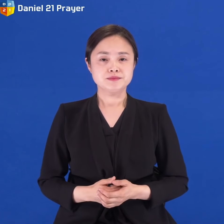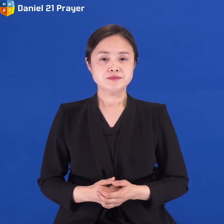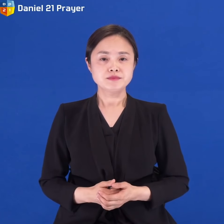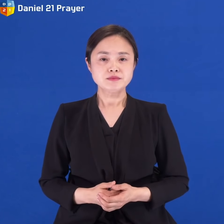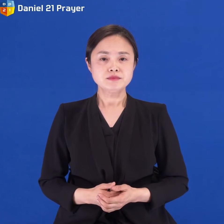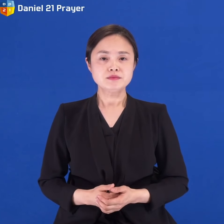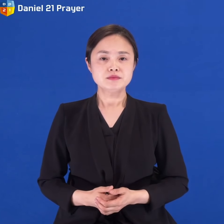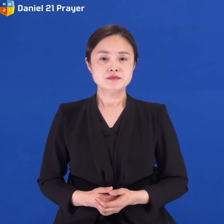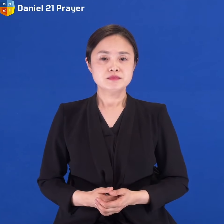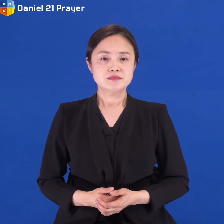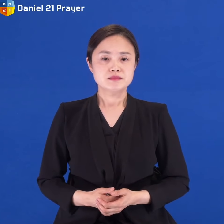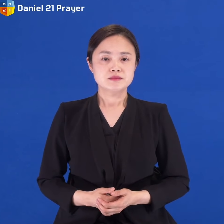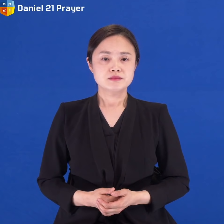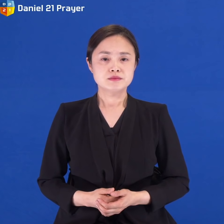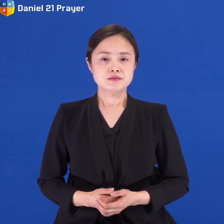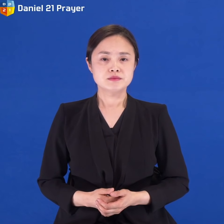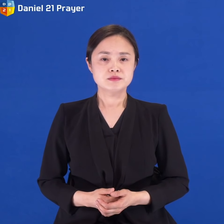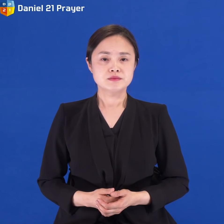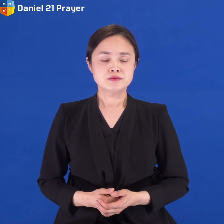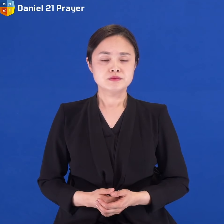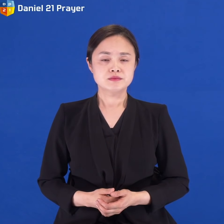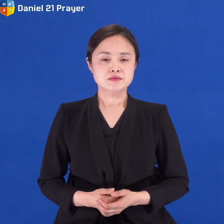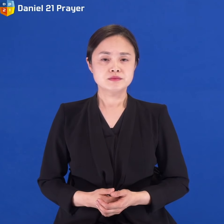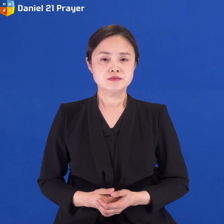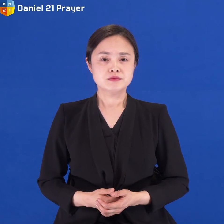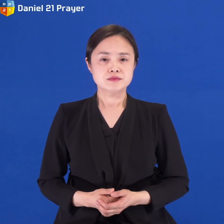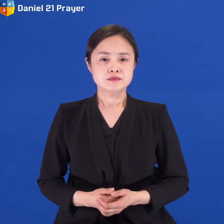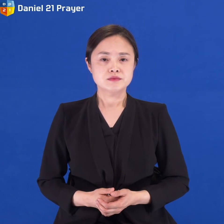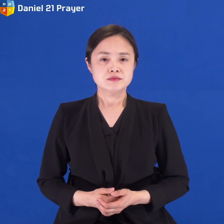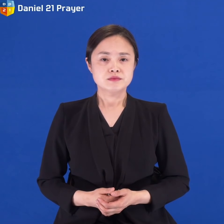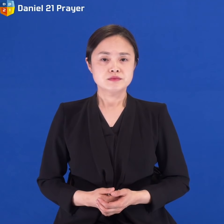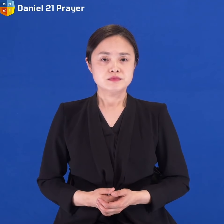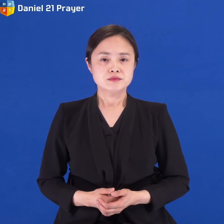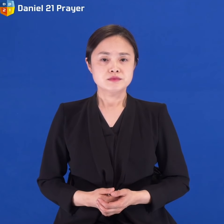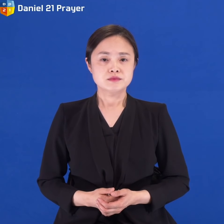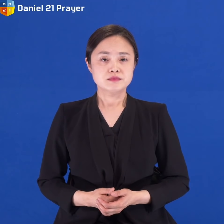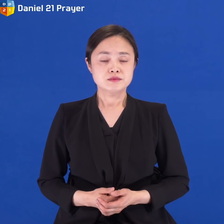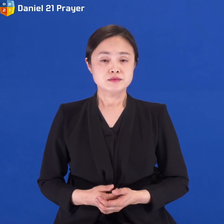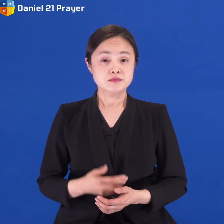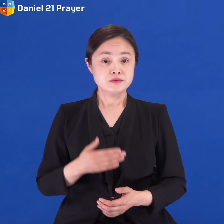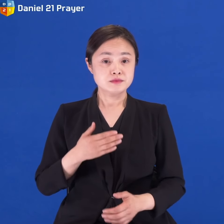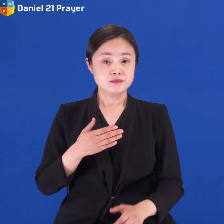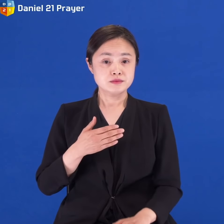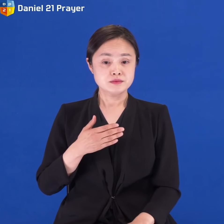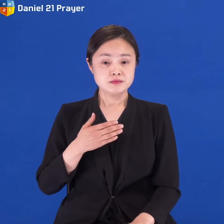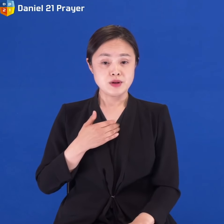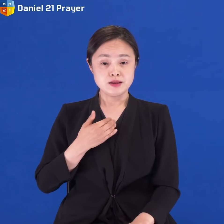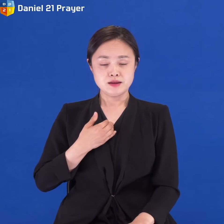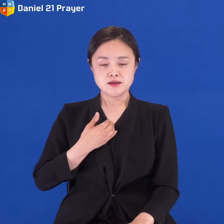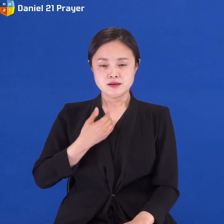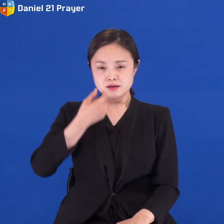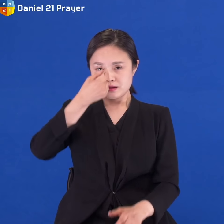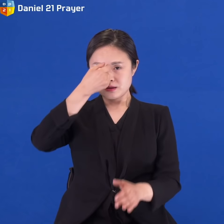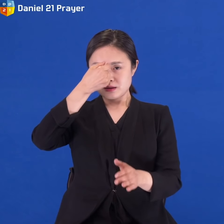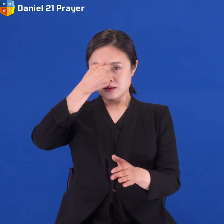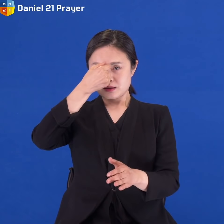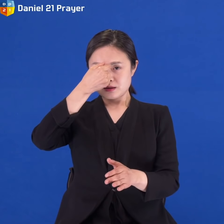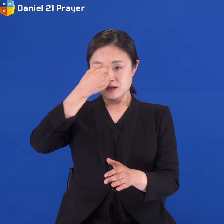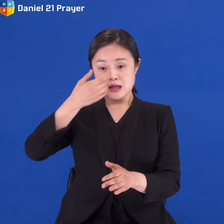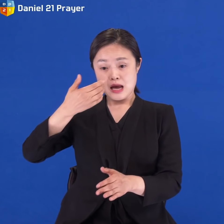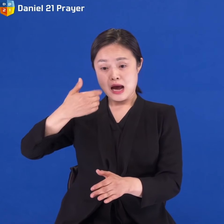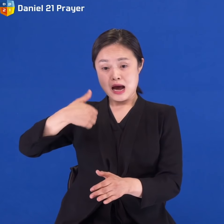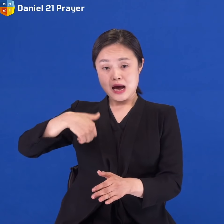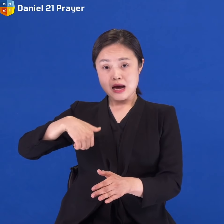나는 2대째, 즉 3대째 이어지는 기독교 집안의 아들인데